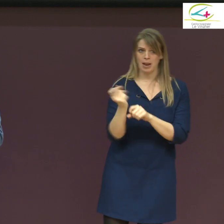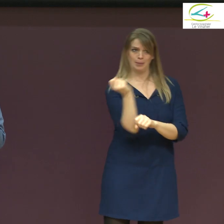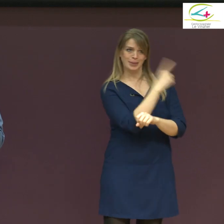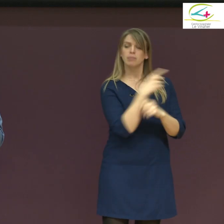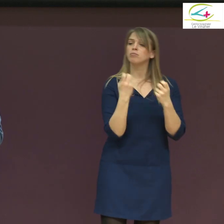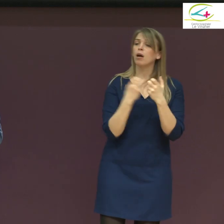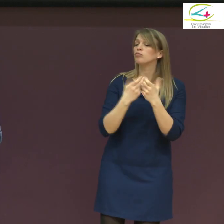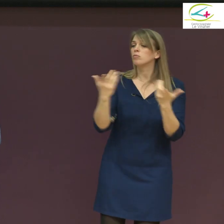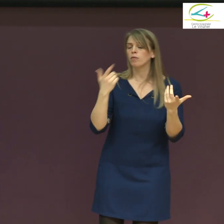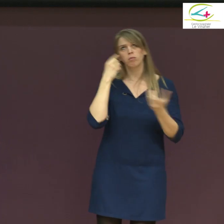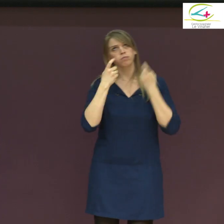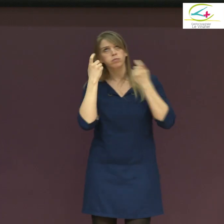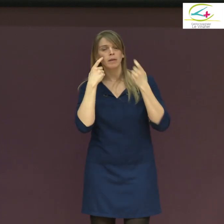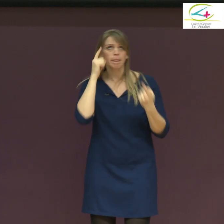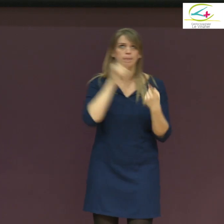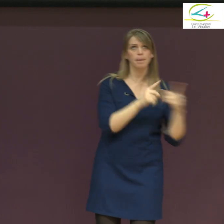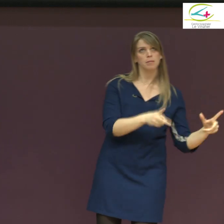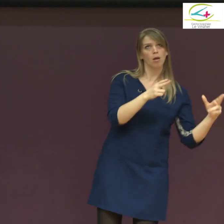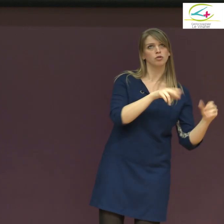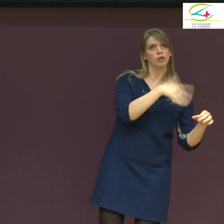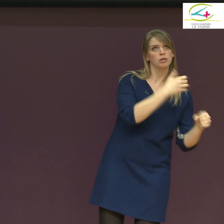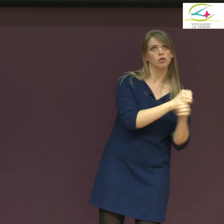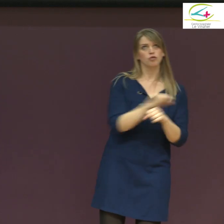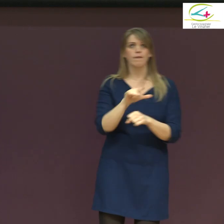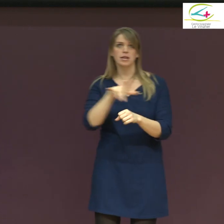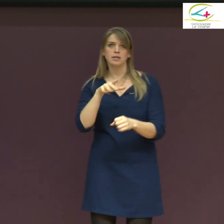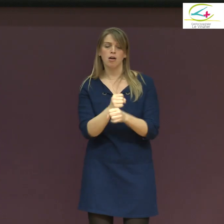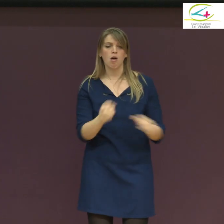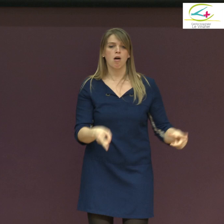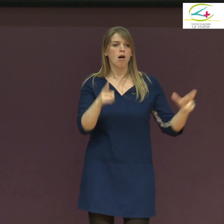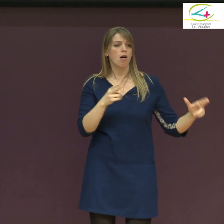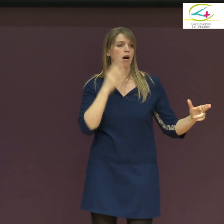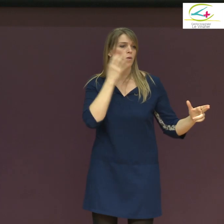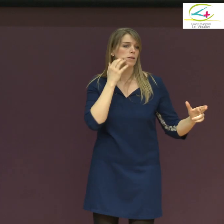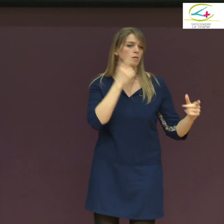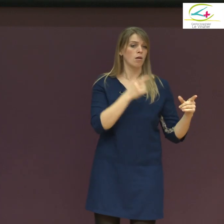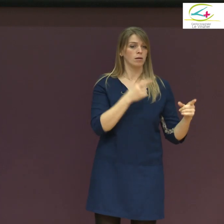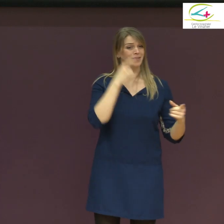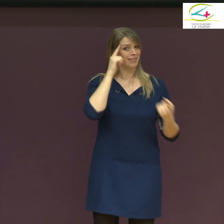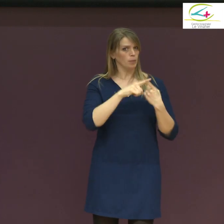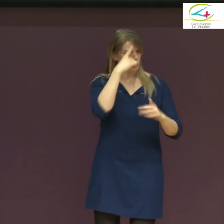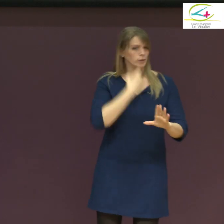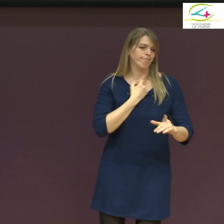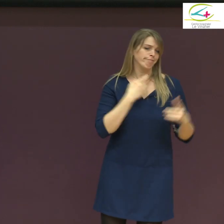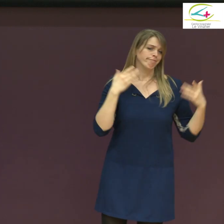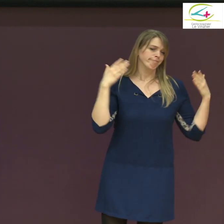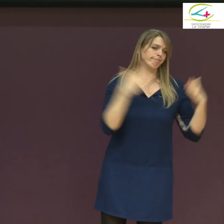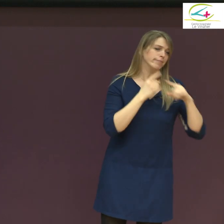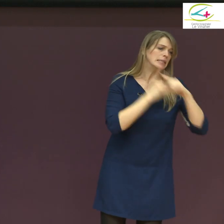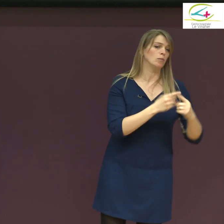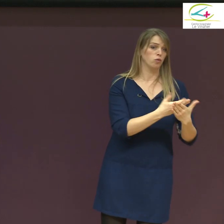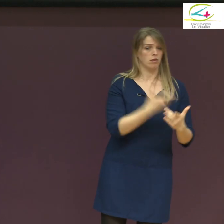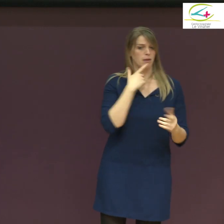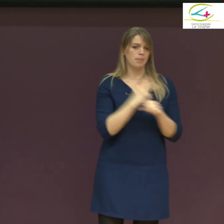vous vous intéressez aux 15-25 ans, qui est une des cibles quand même assez importantes de la prévention du suicide. Juste